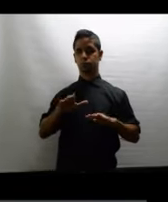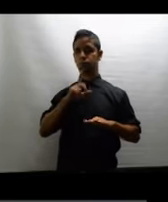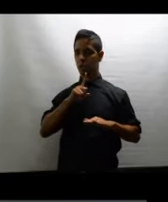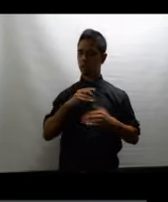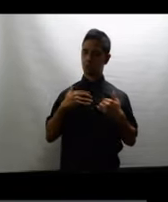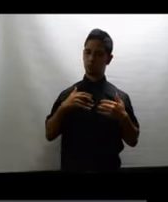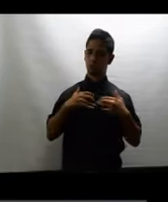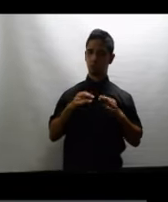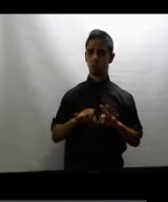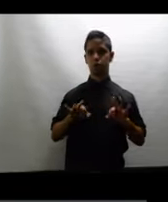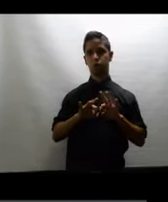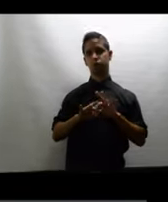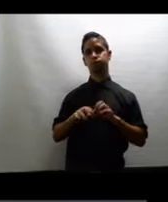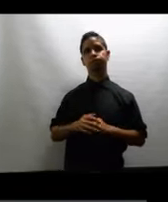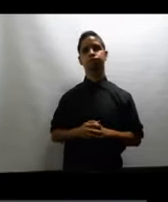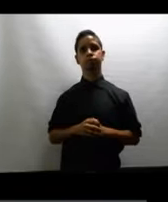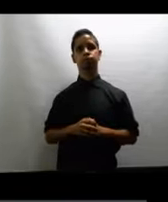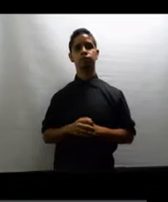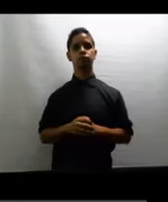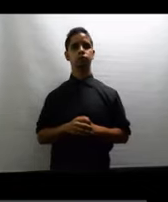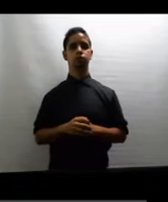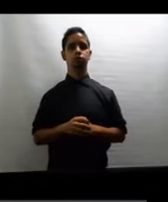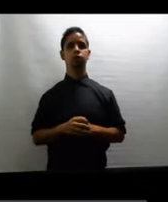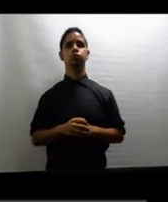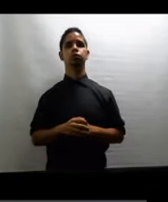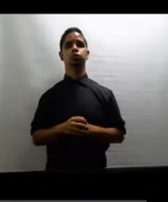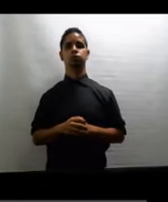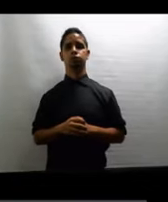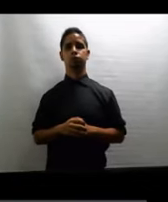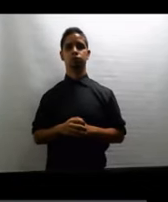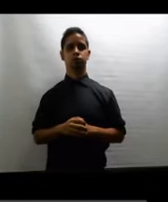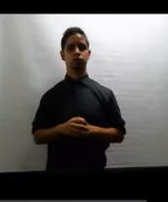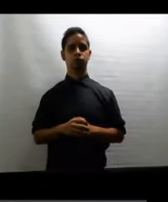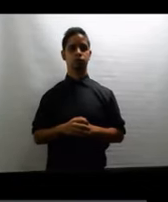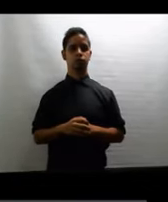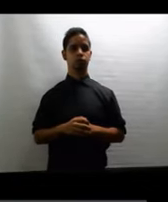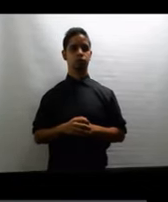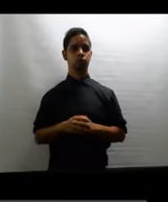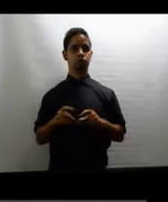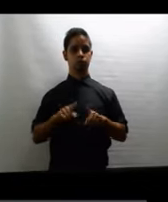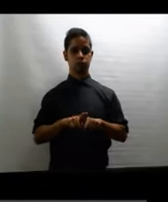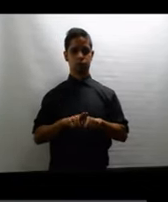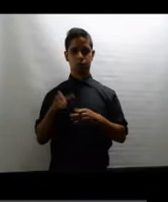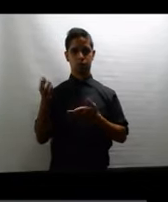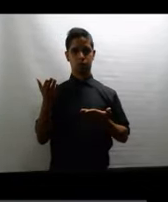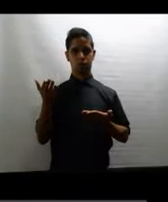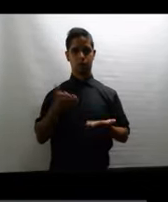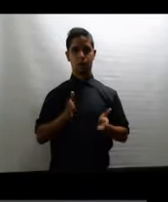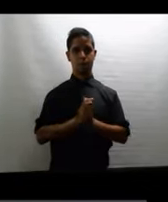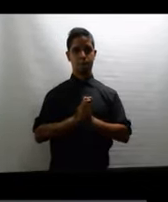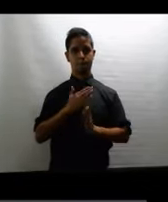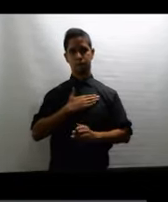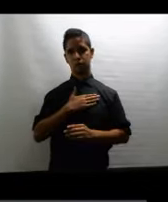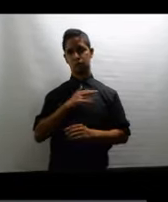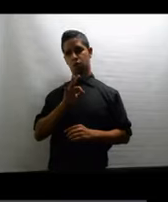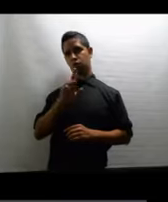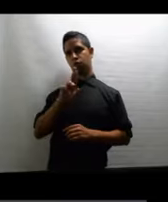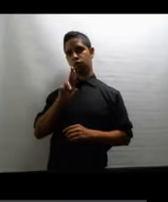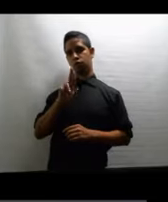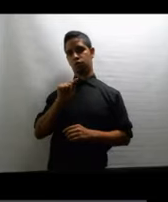respirar. Vamos a hacer... Respiremos y soltamos. Y mientras tanto, dame el fruteri. ¿verdad?